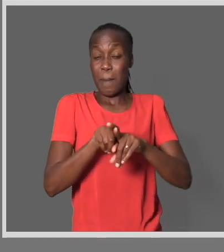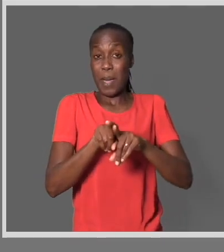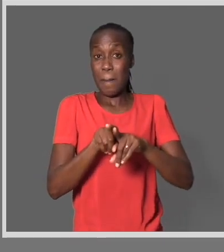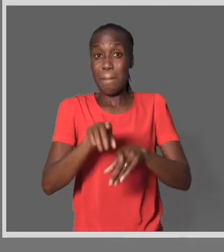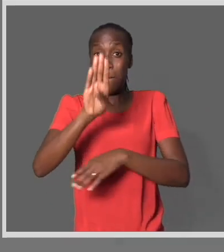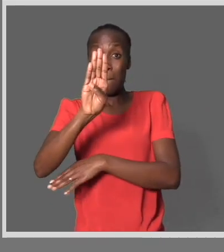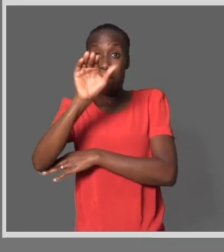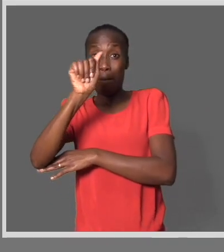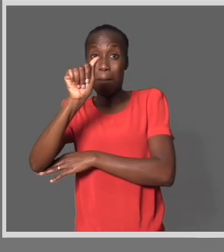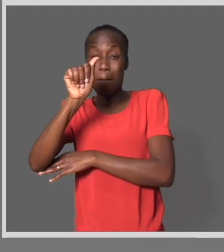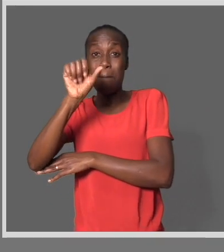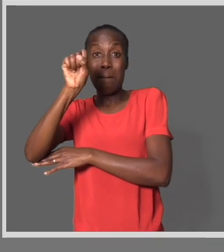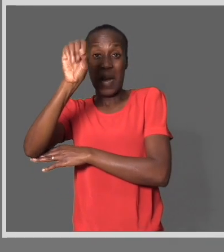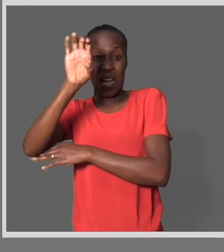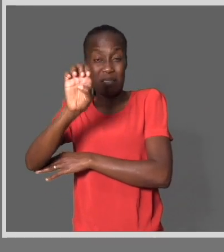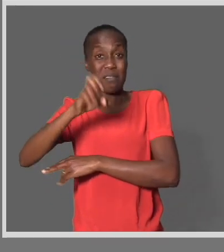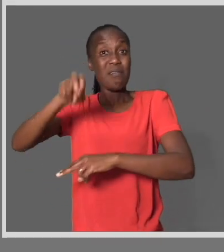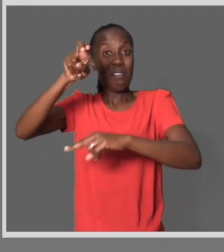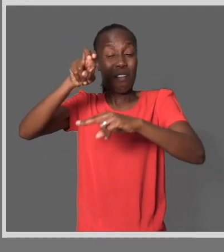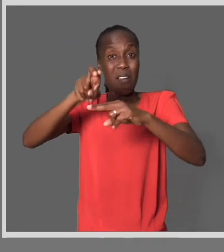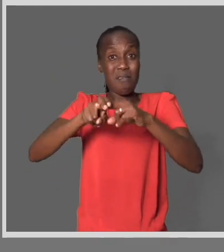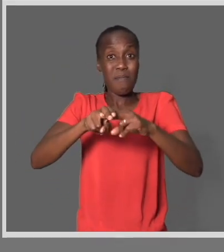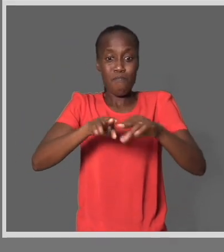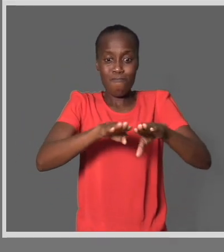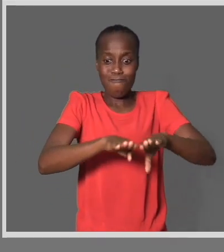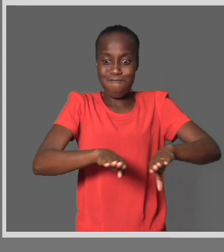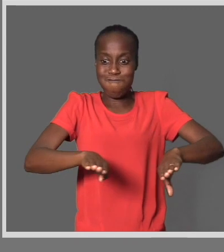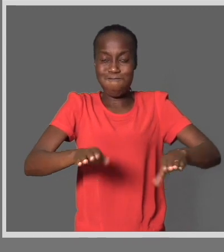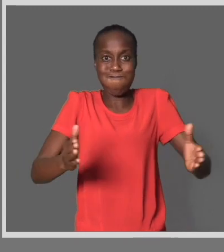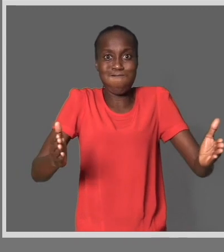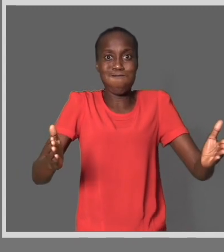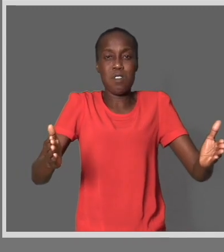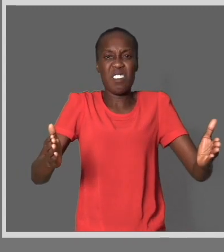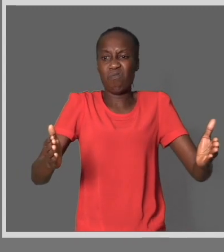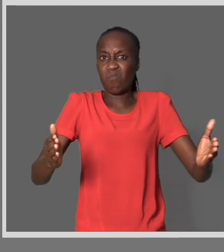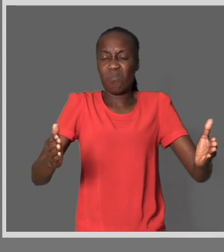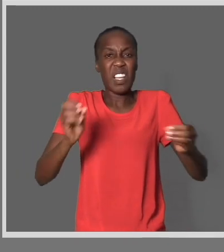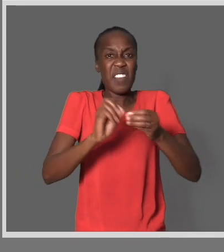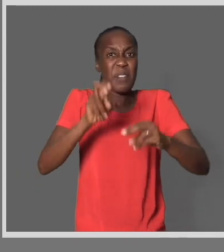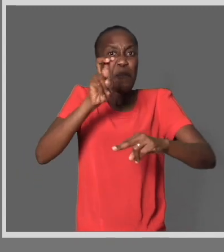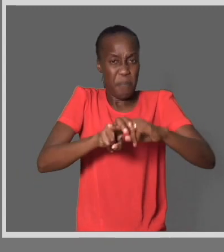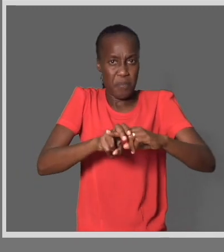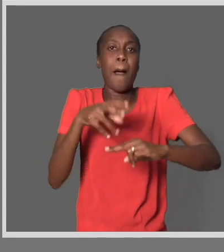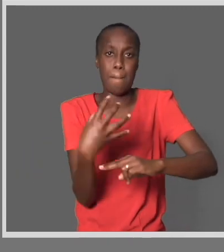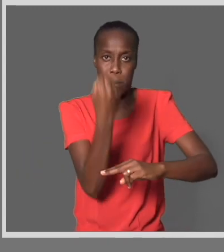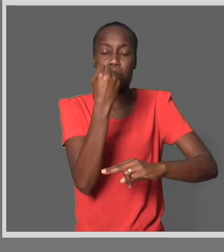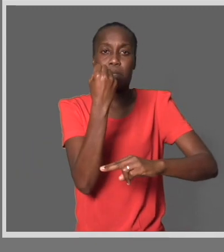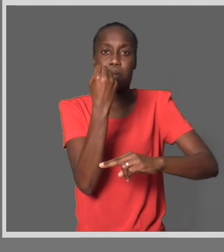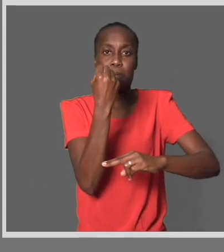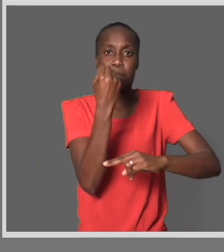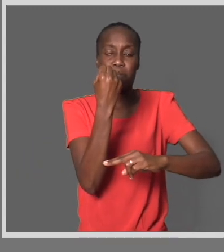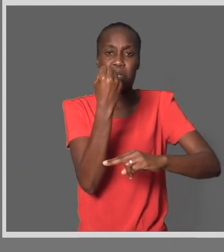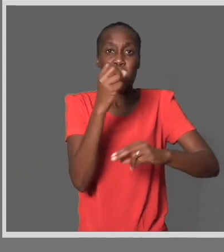base da cadeira larga. Estando larga a base da cadeira, não possibilita ela ter uma postura correta, ou seja, ela pode